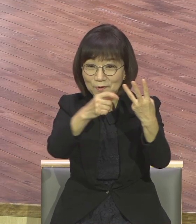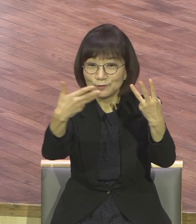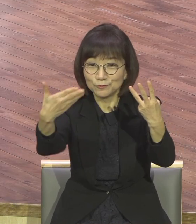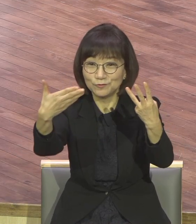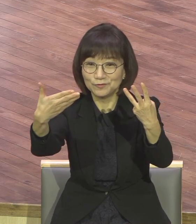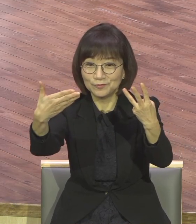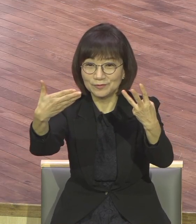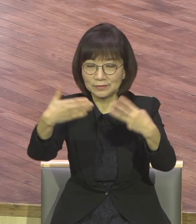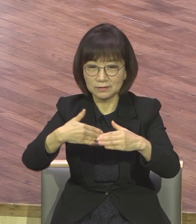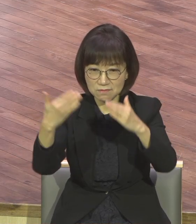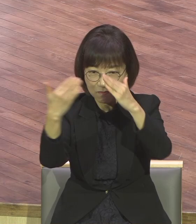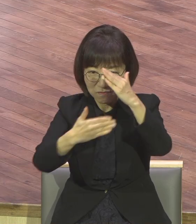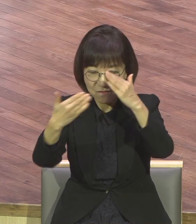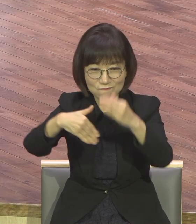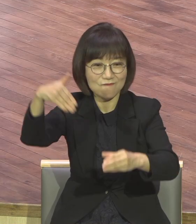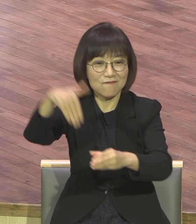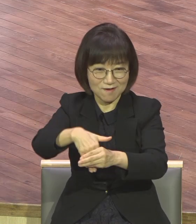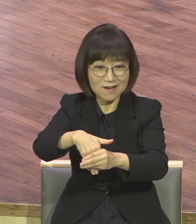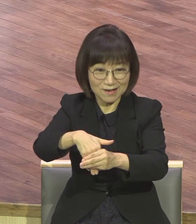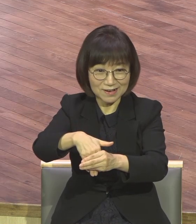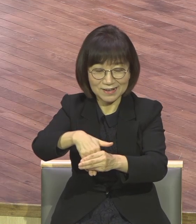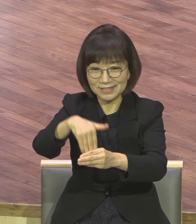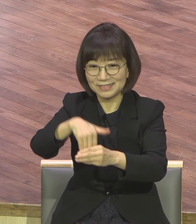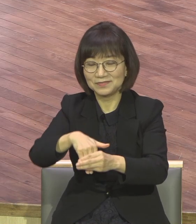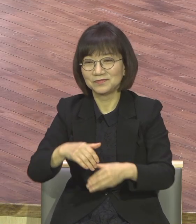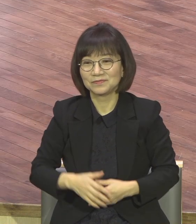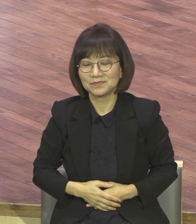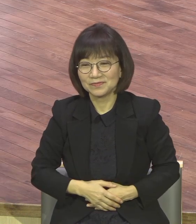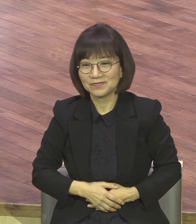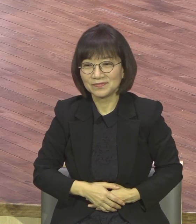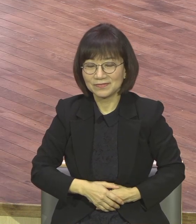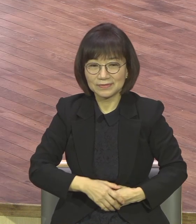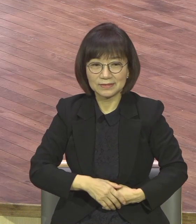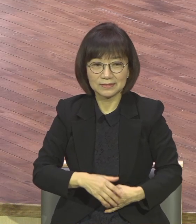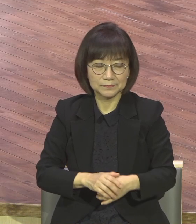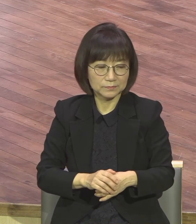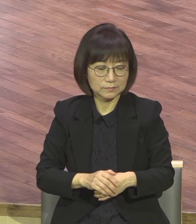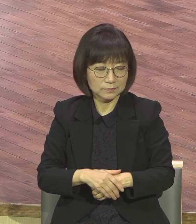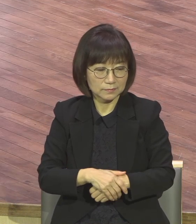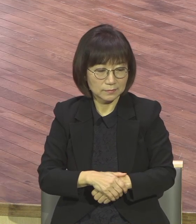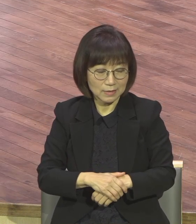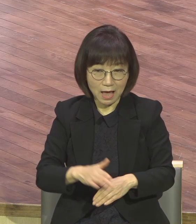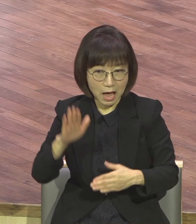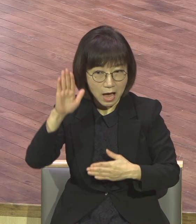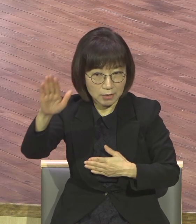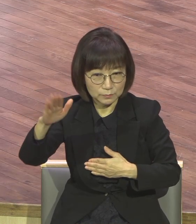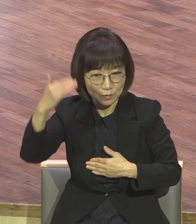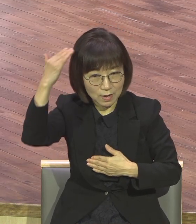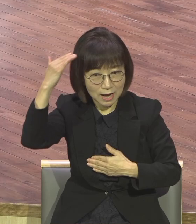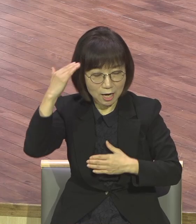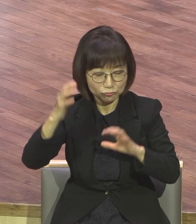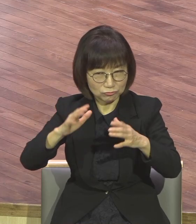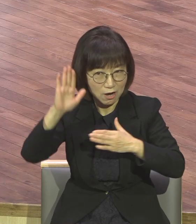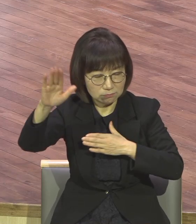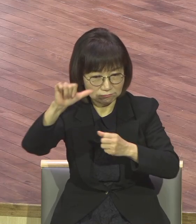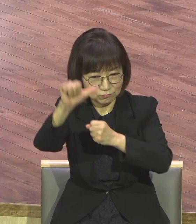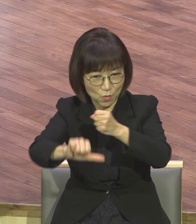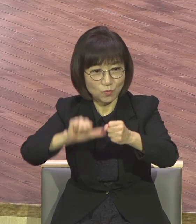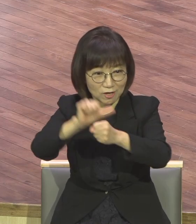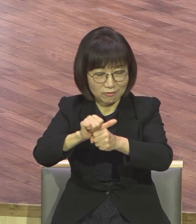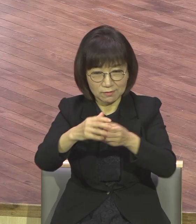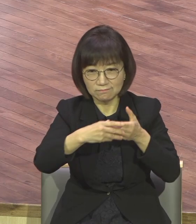9일이면 본투표가 진행이 그렇게 되겠는데 우리나라를 향후 5년 동안 이끌어갈